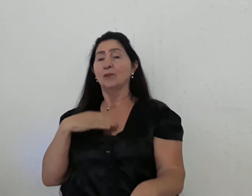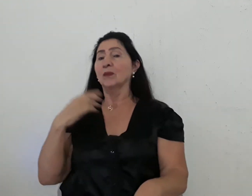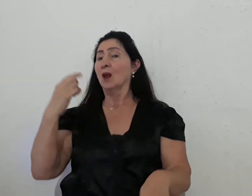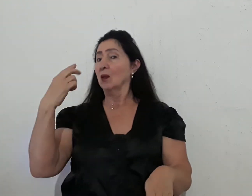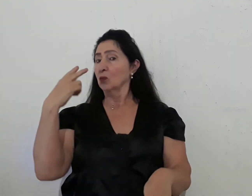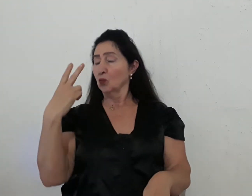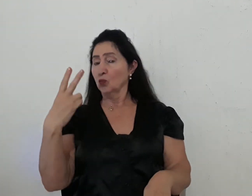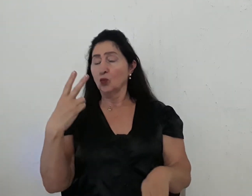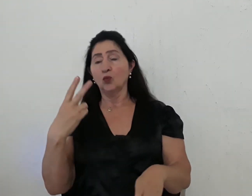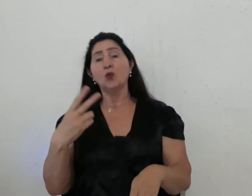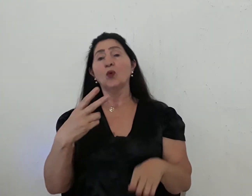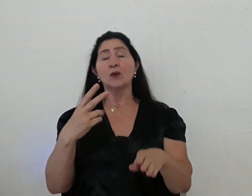do muro.